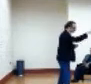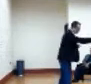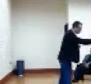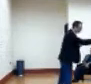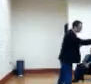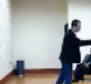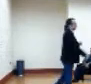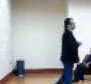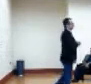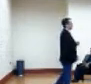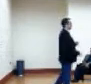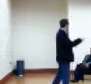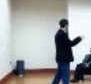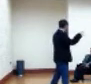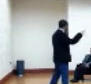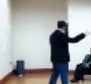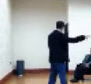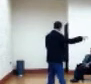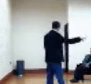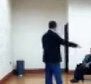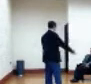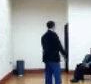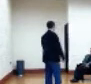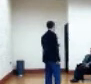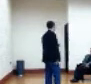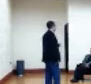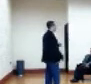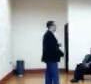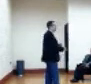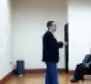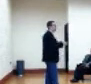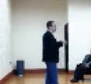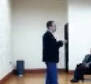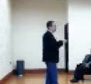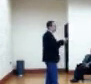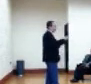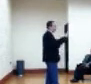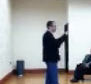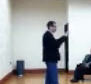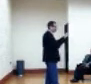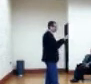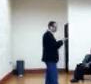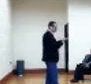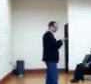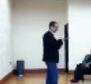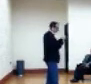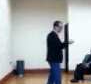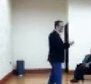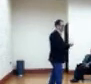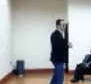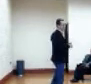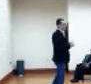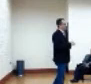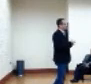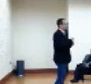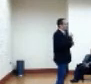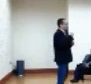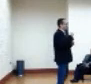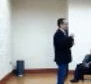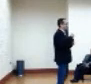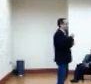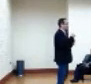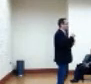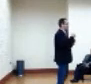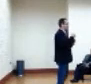de estudiantes ciegos en diseño gráfico, ¿verdad? Que es menos descabellado de lo que inicialmente parece. Pero